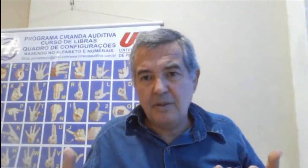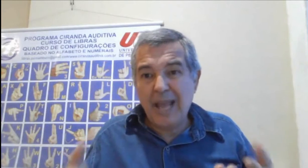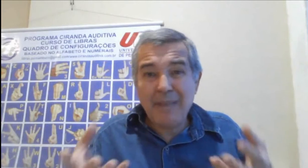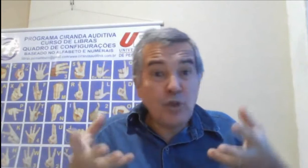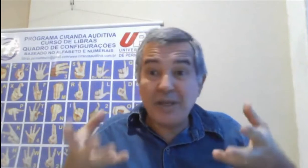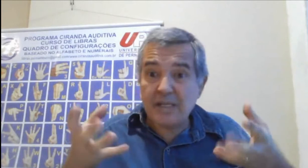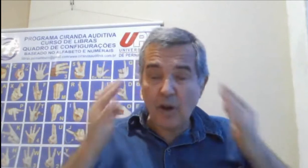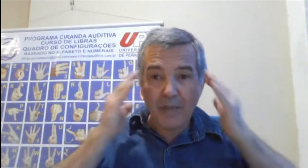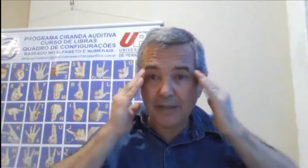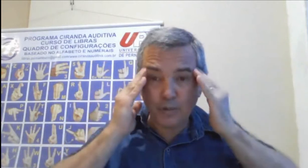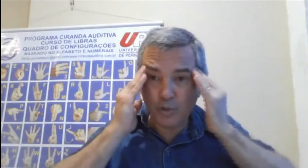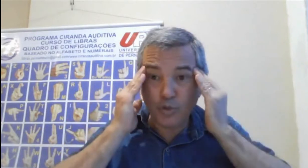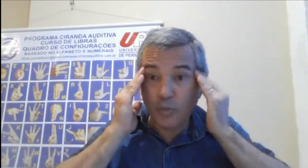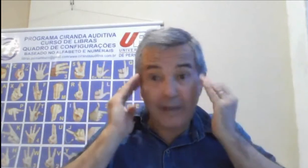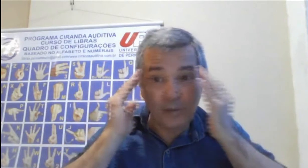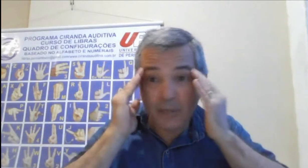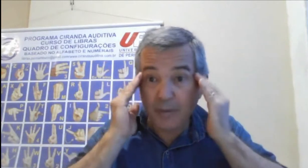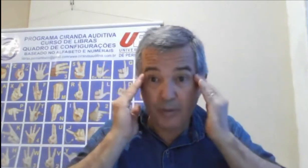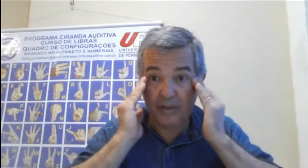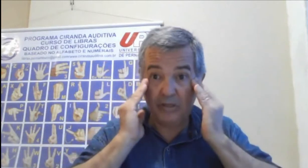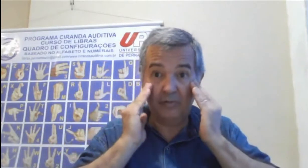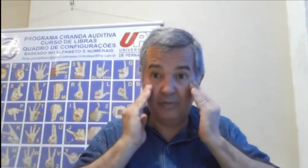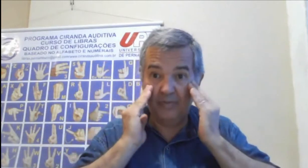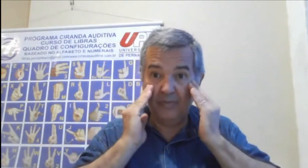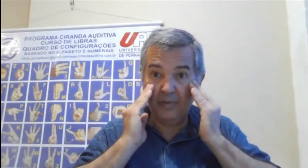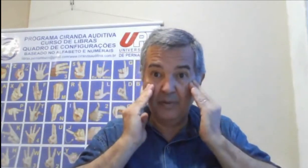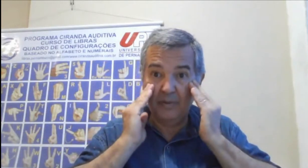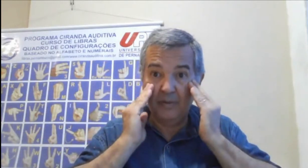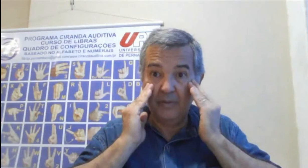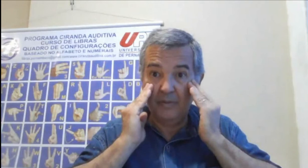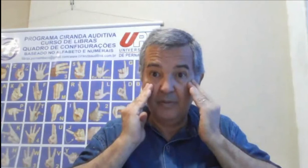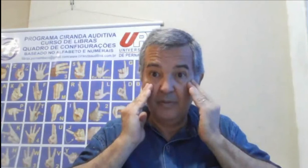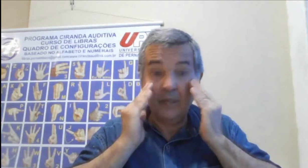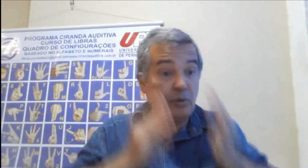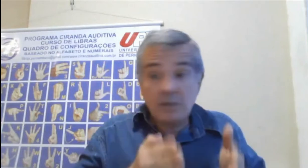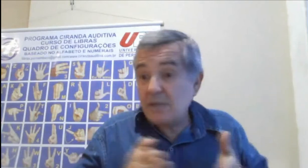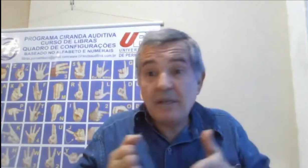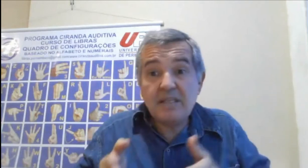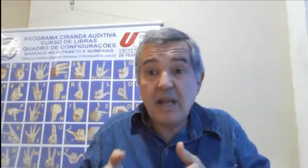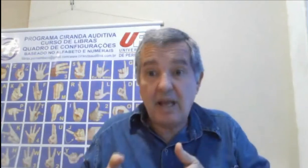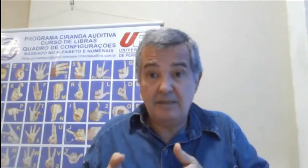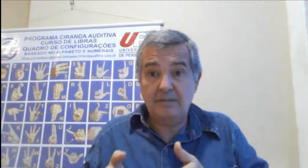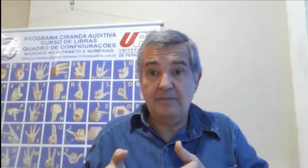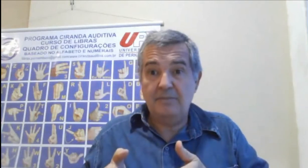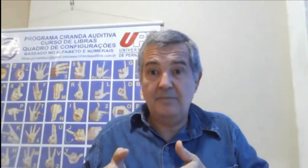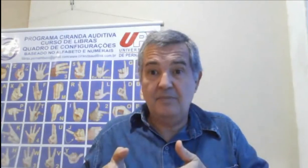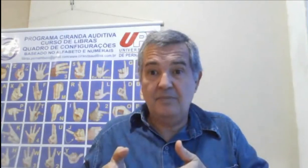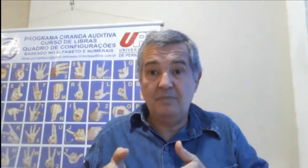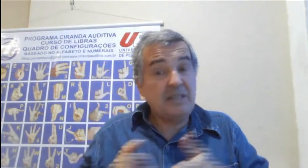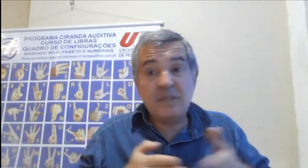É mediocrizar o mental do surdo, porque ele não tem problema cognitivo. Então não estão sabendo ensinar. Mas ele